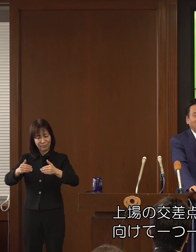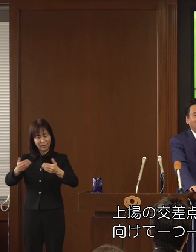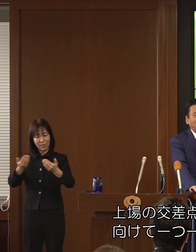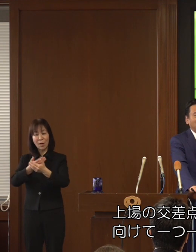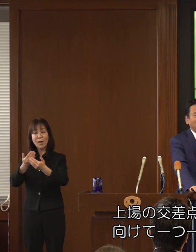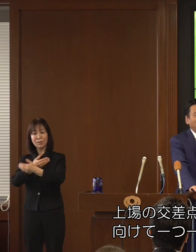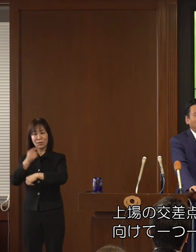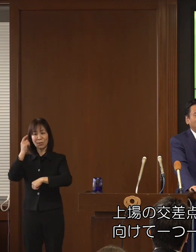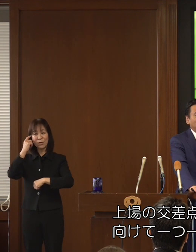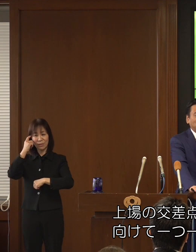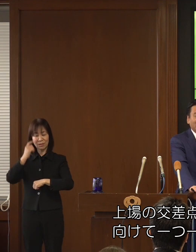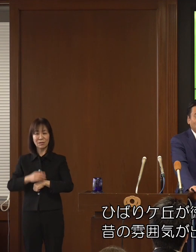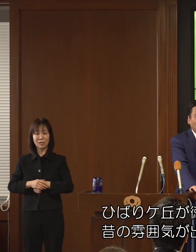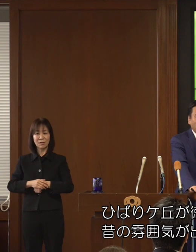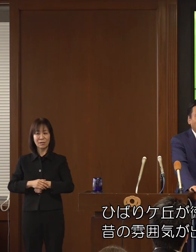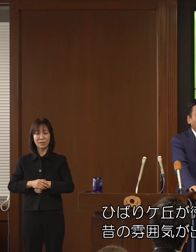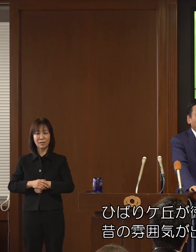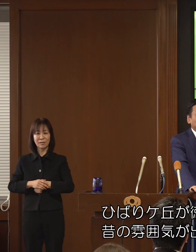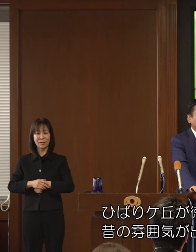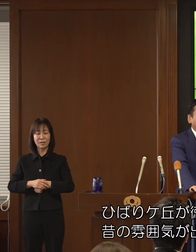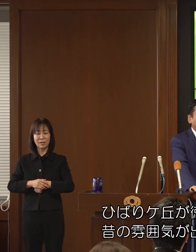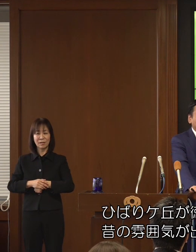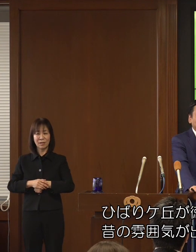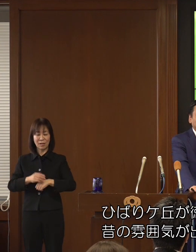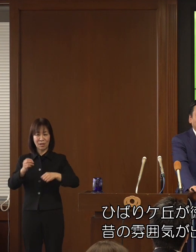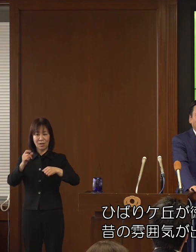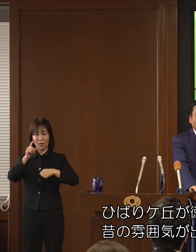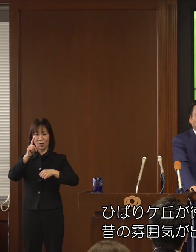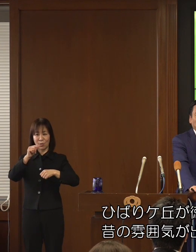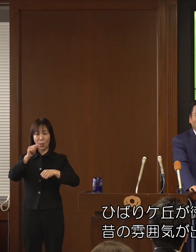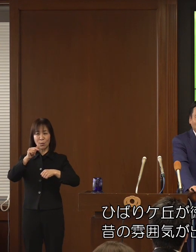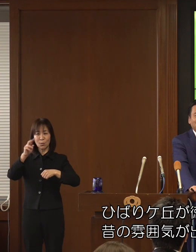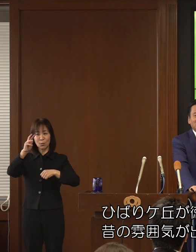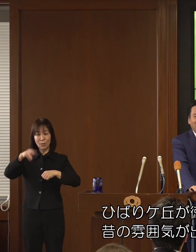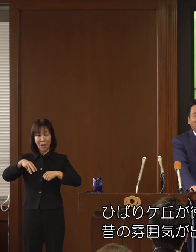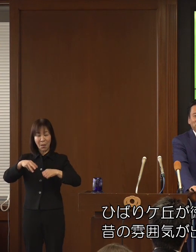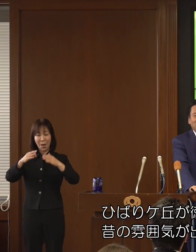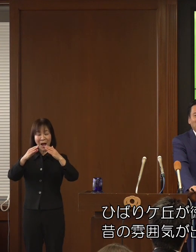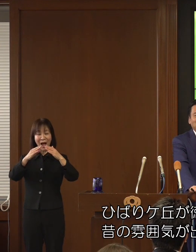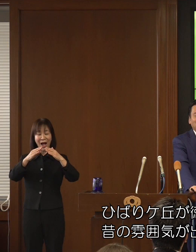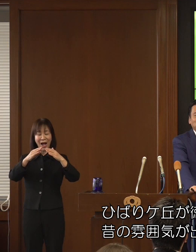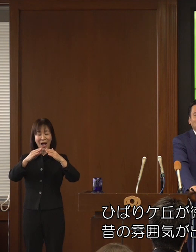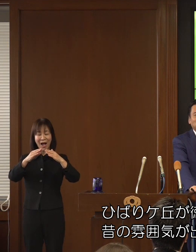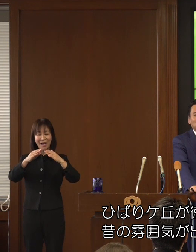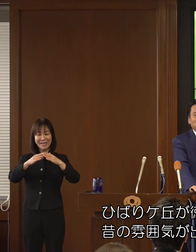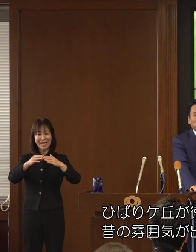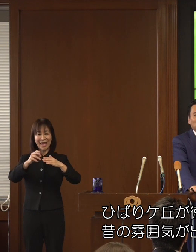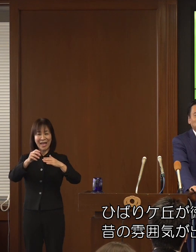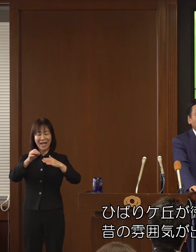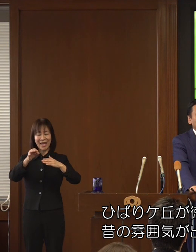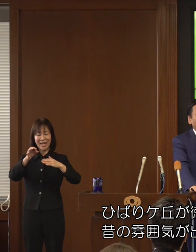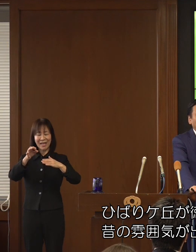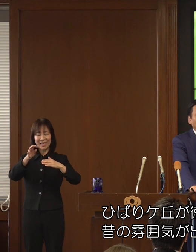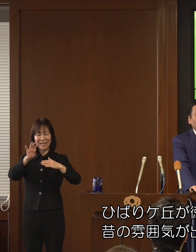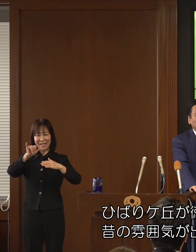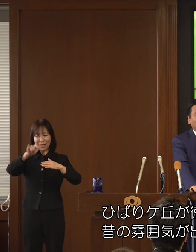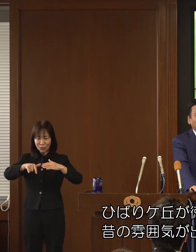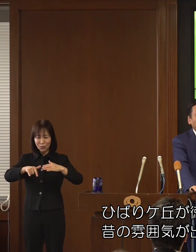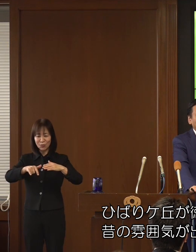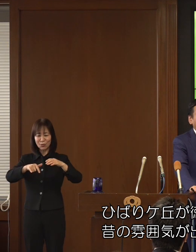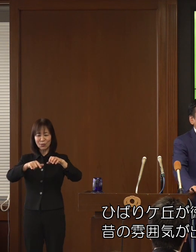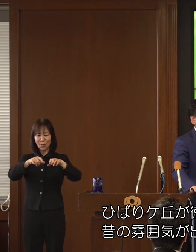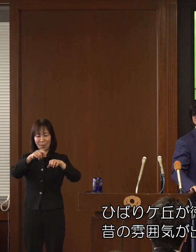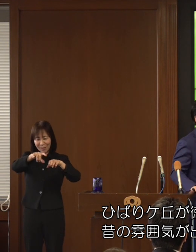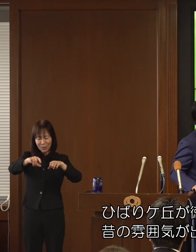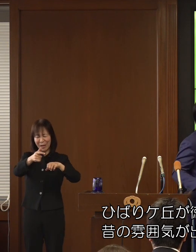。ひまりが丘が徳川家康の陣屋と前とかですね、昔の雰囲気